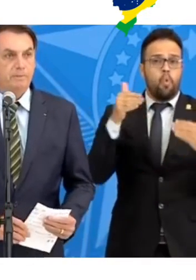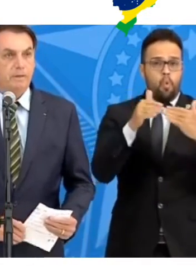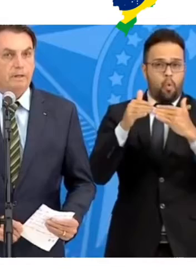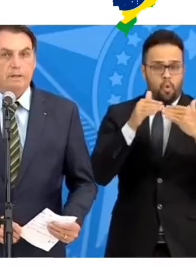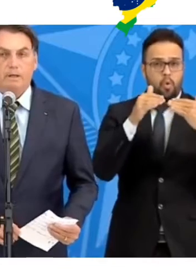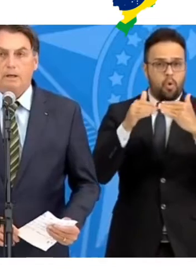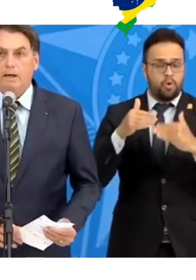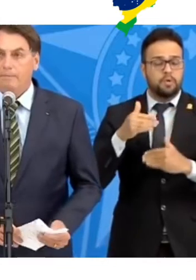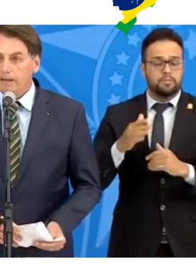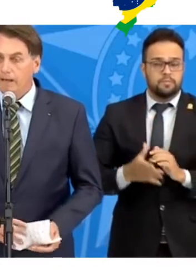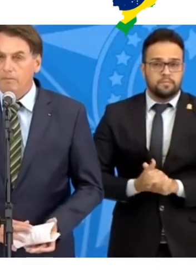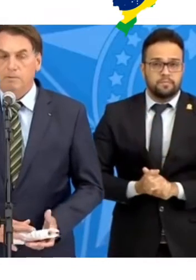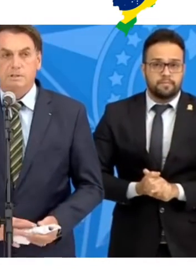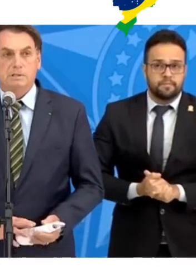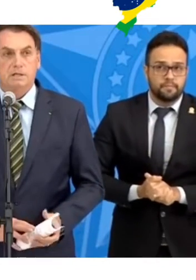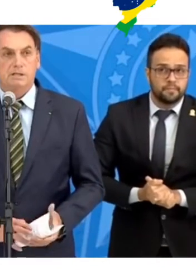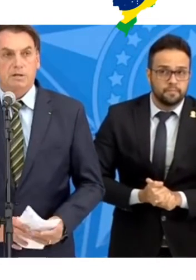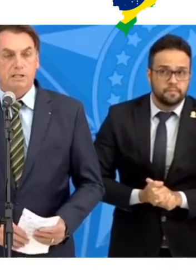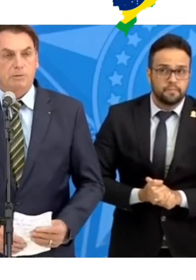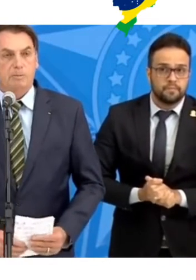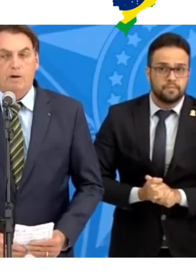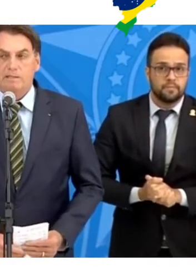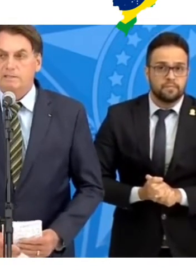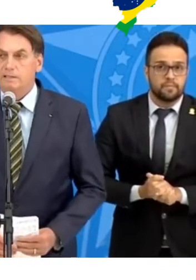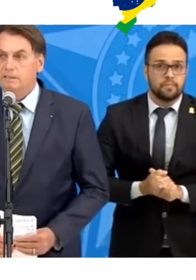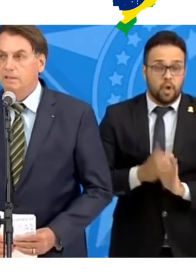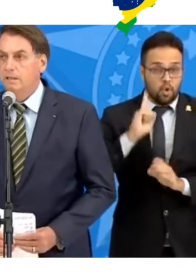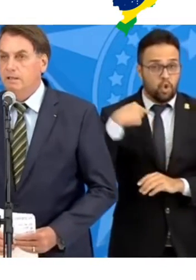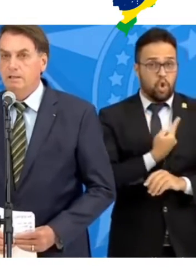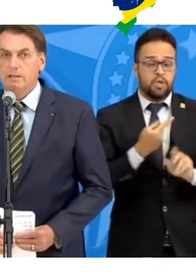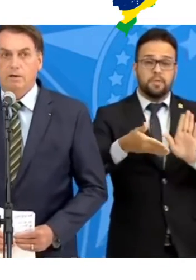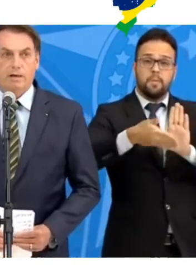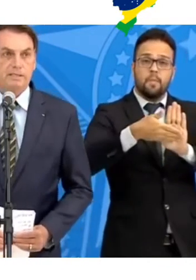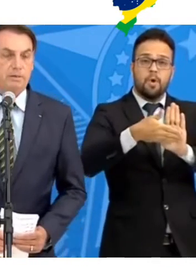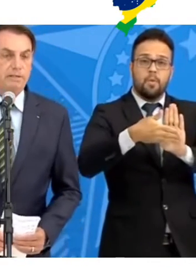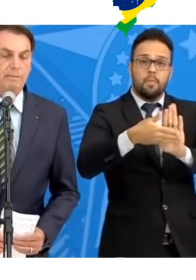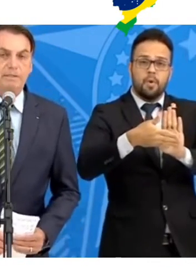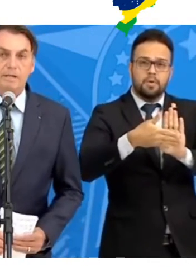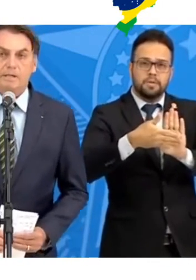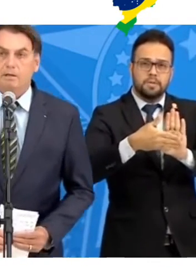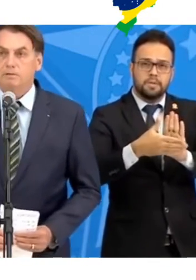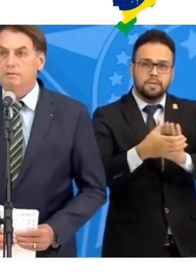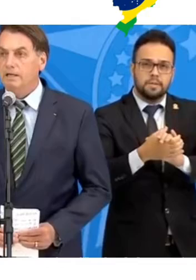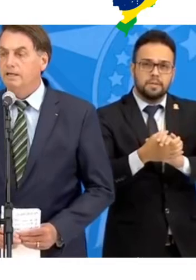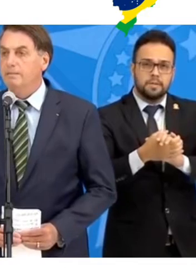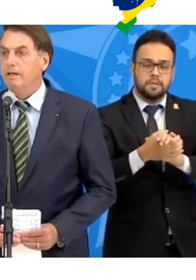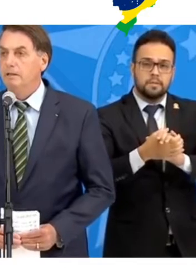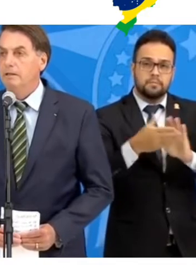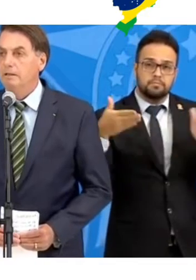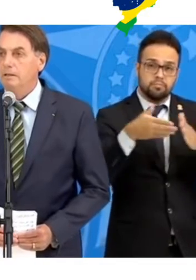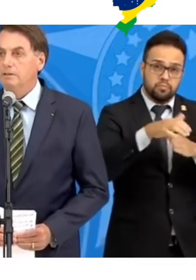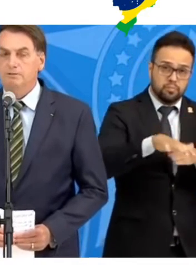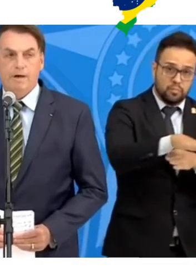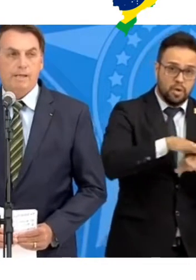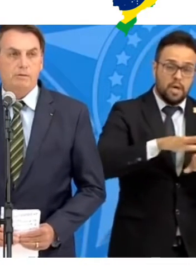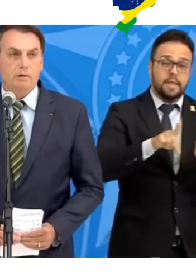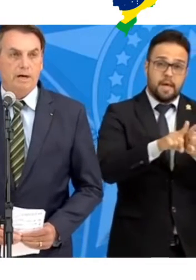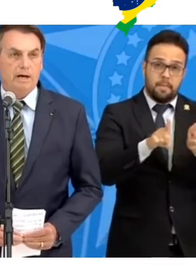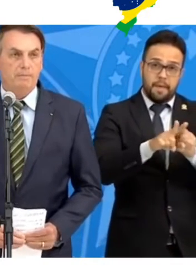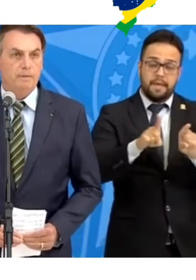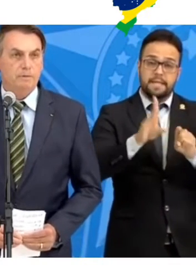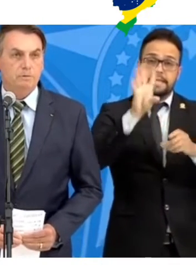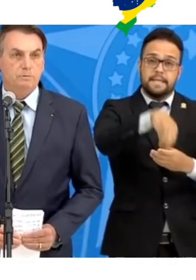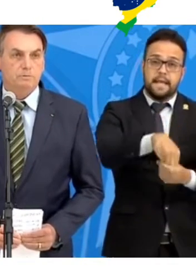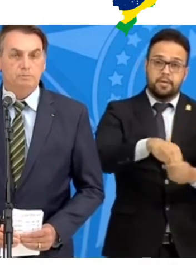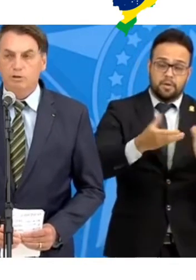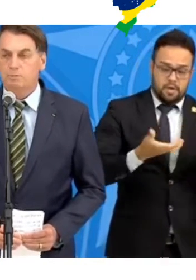Obviamente, apelamos que as nossas propostas, que ora estão em tramitação na Câmara, tivessem um